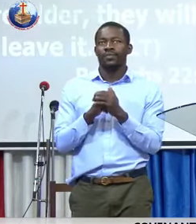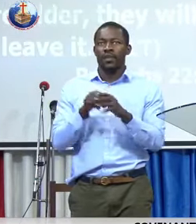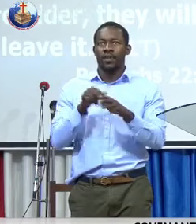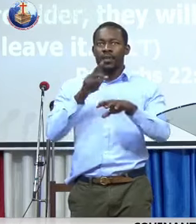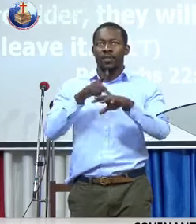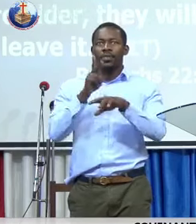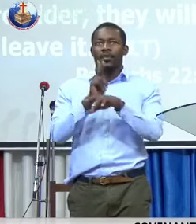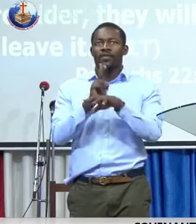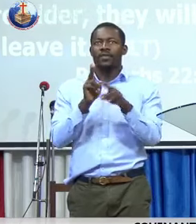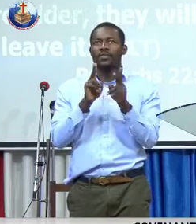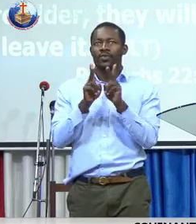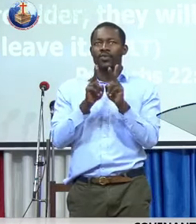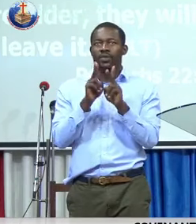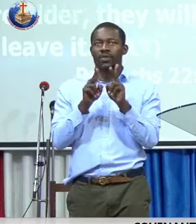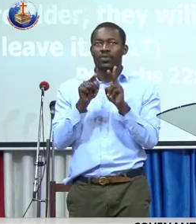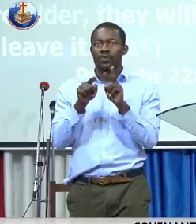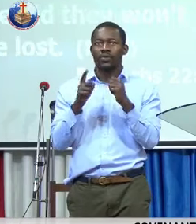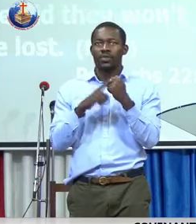MSB. MSG.